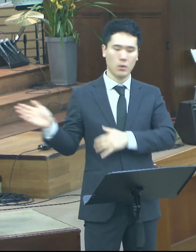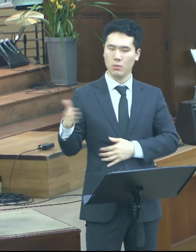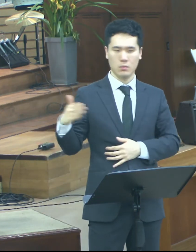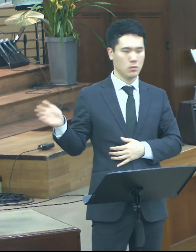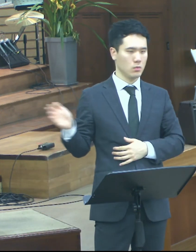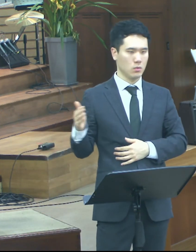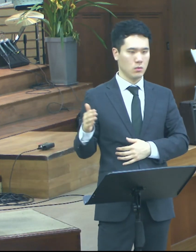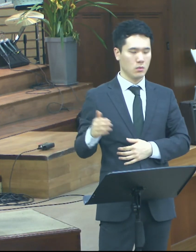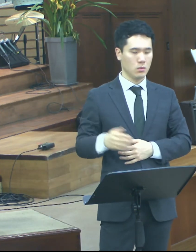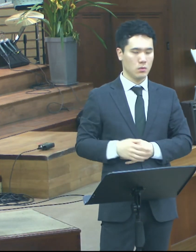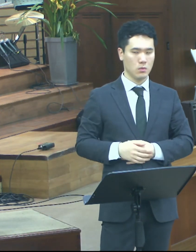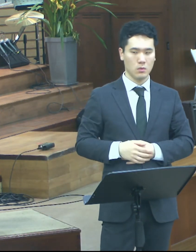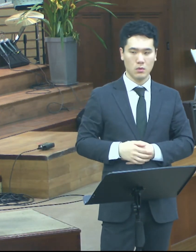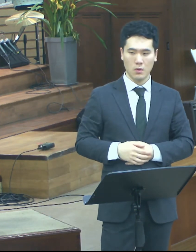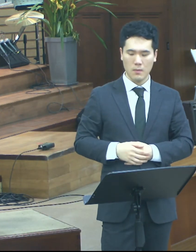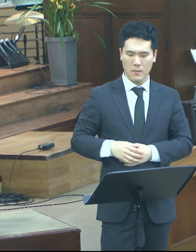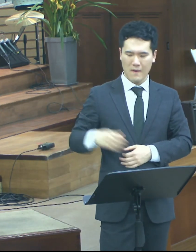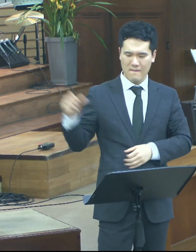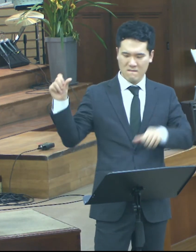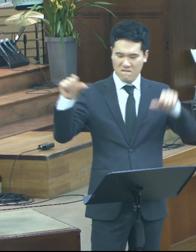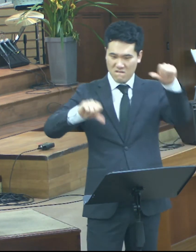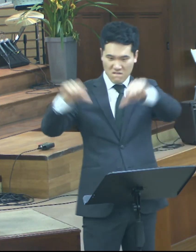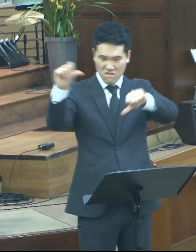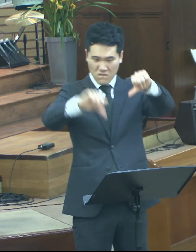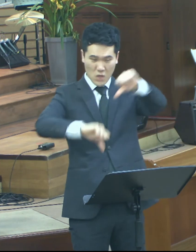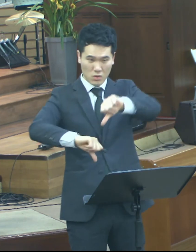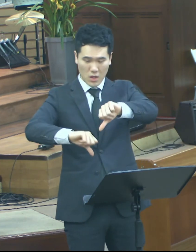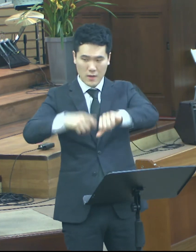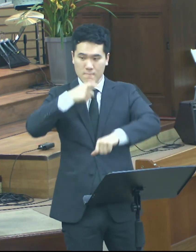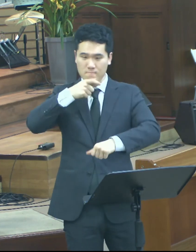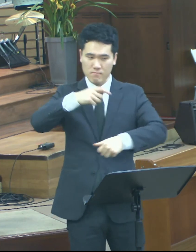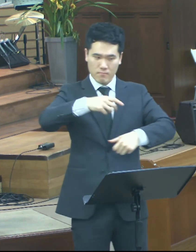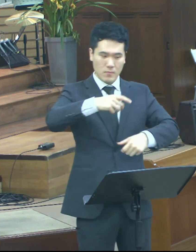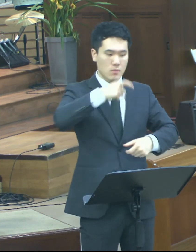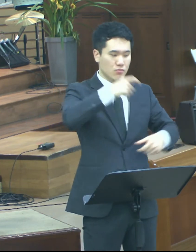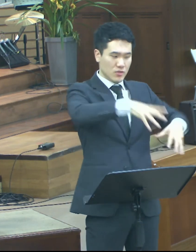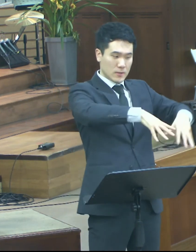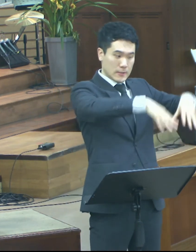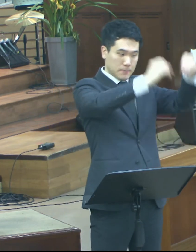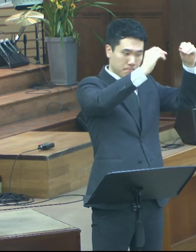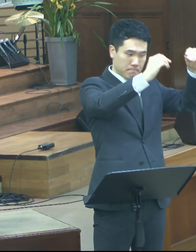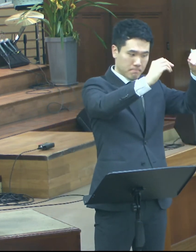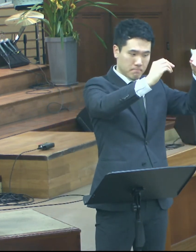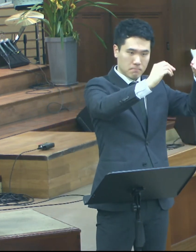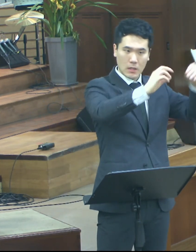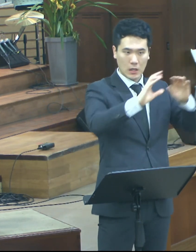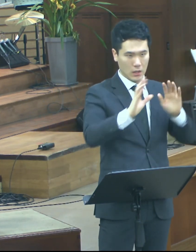저주가 하늘에서 비가 안 오는 것만 저주가 아니고요 말씀을 들으러 오는 사람이 없는